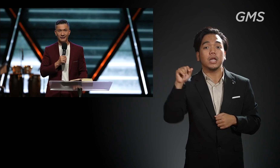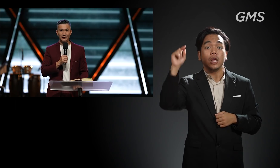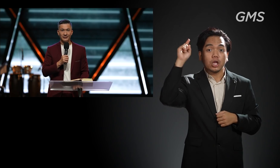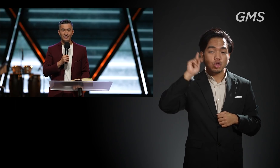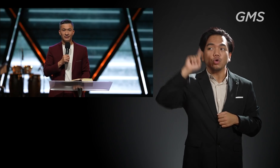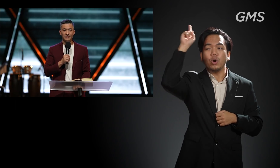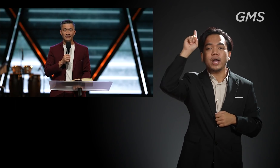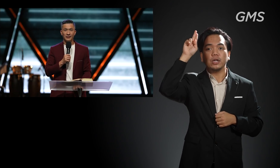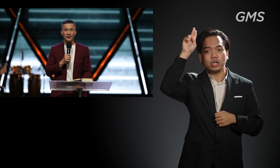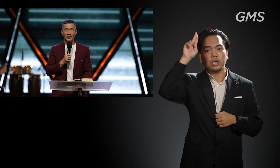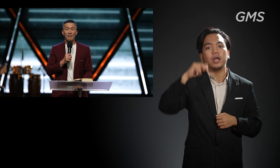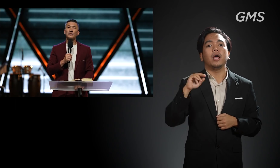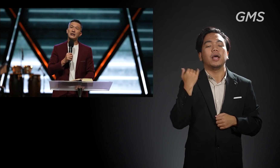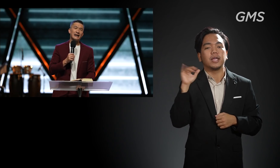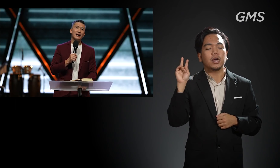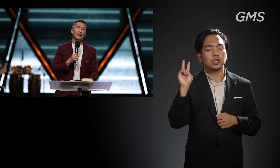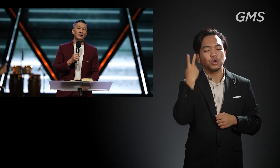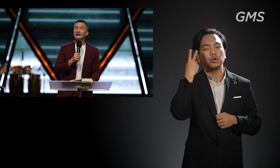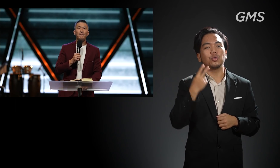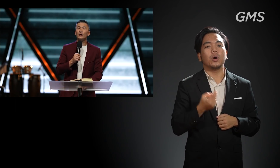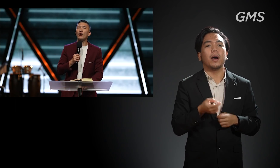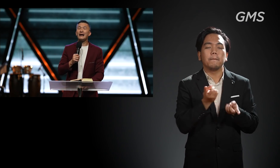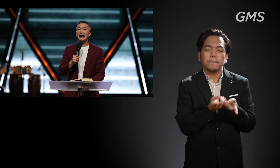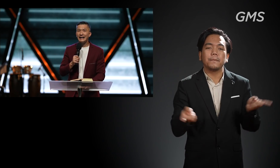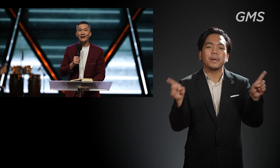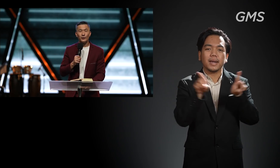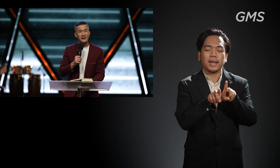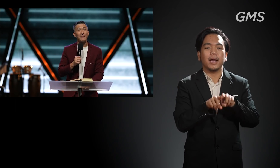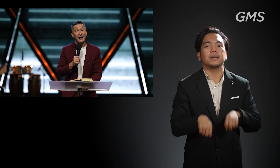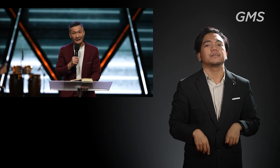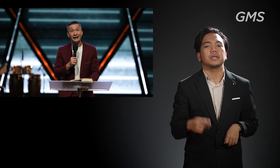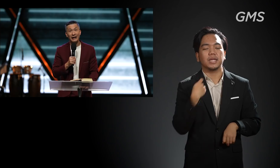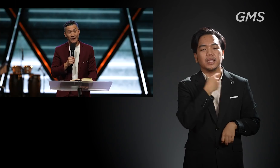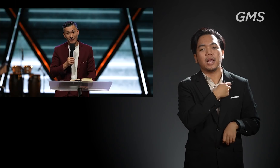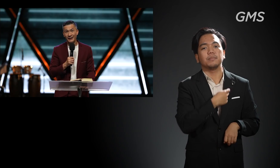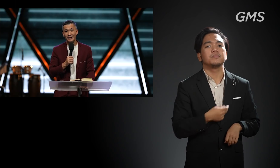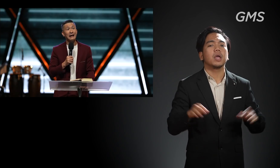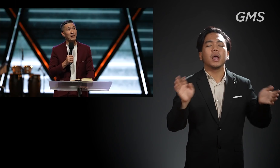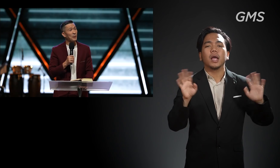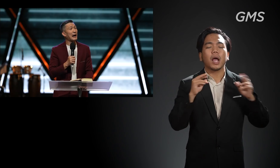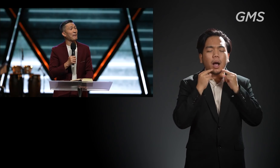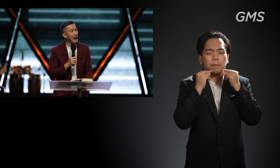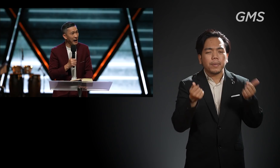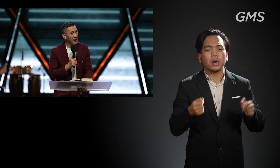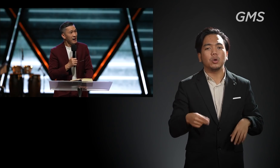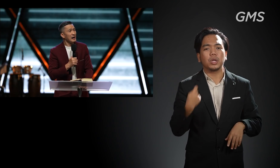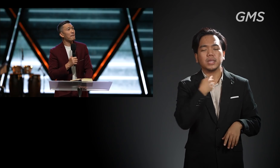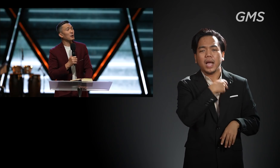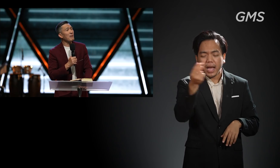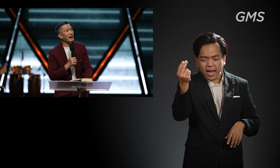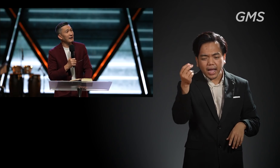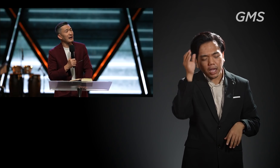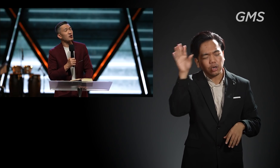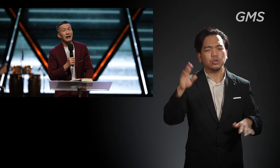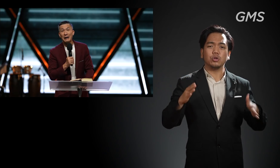kita. Maksud saya tidak perlu orang kaya untuk bisa bahagia dengan family-nya. Tidak perlu barang mahal, gak